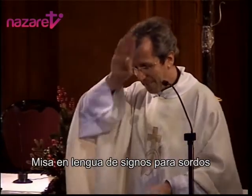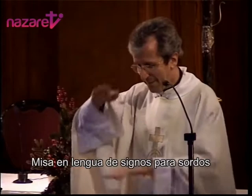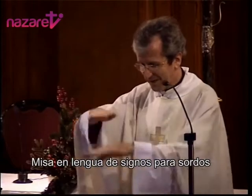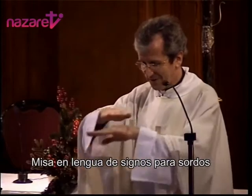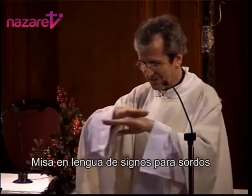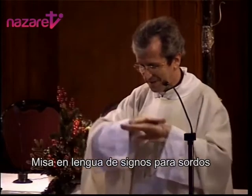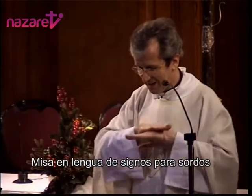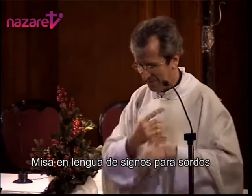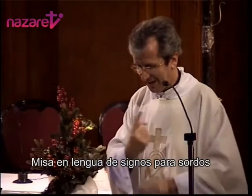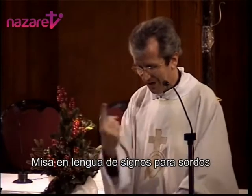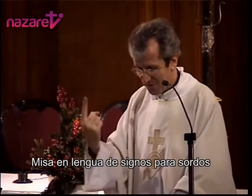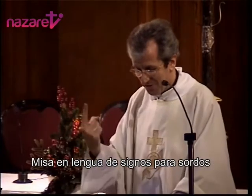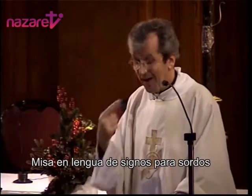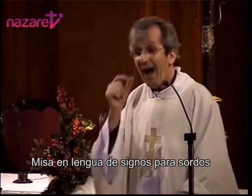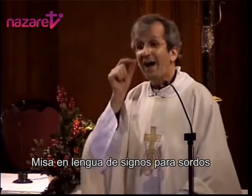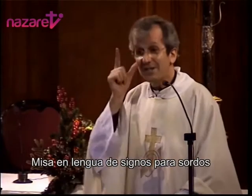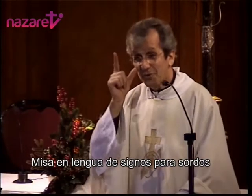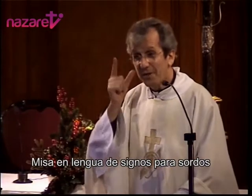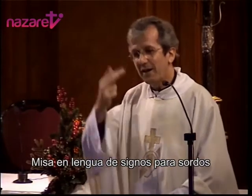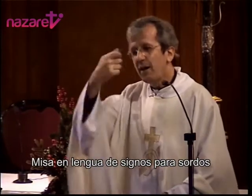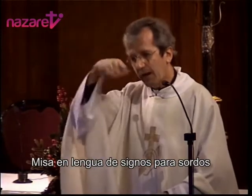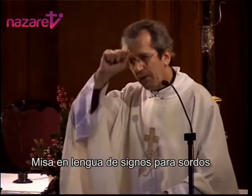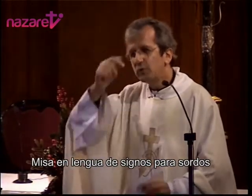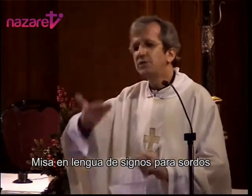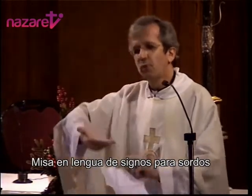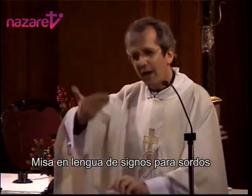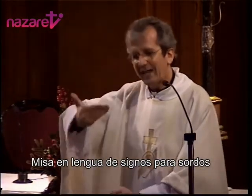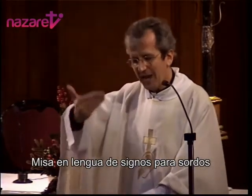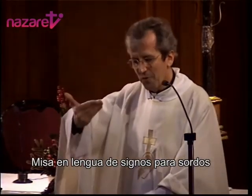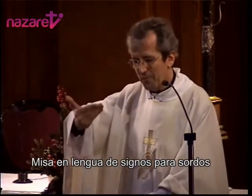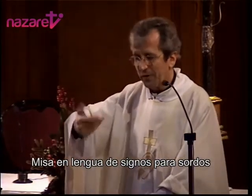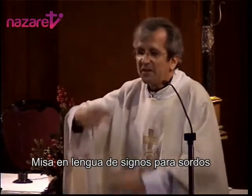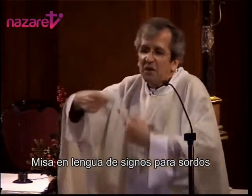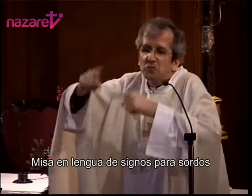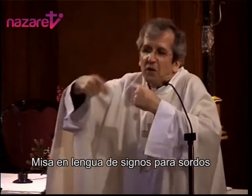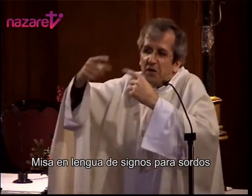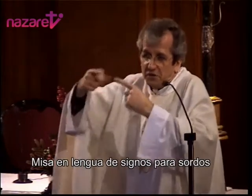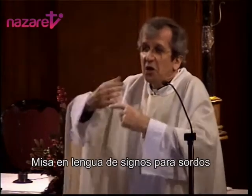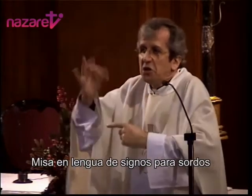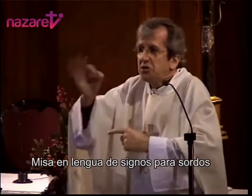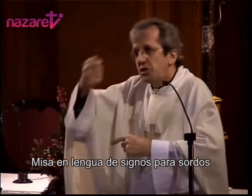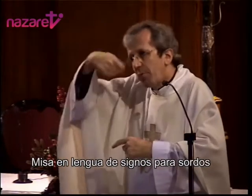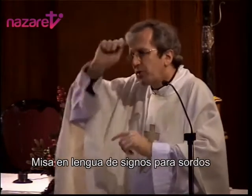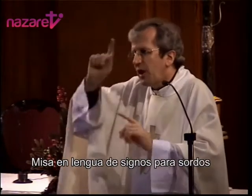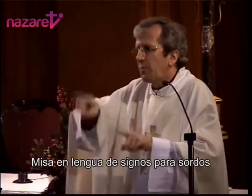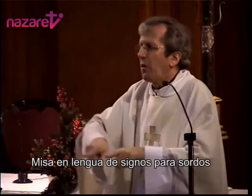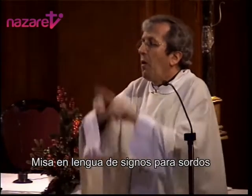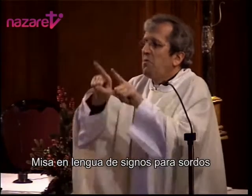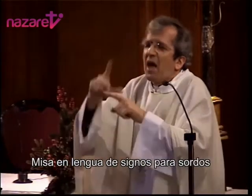Papa ya nos está invitando a cada uno a descubrir que el bautismo es algo importante, que no es una cosa que sí, yo bautizado, pero da igual